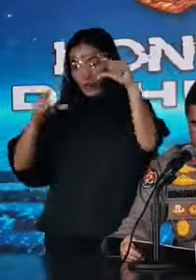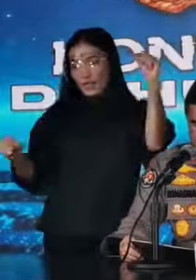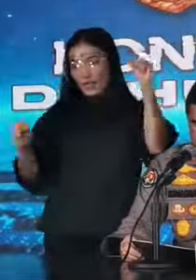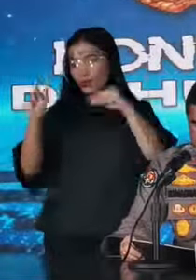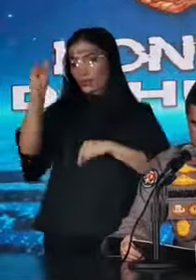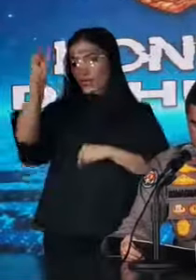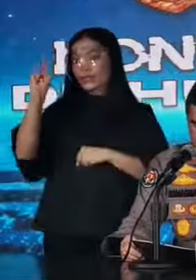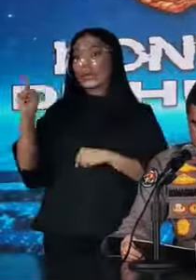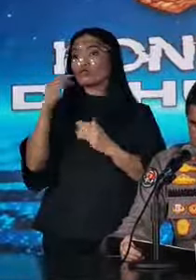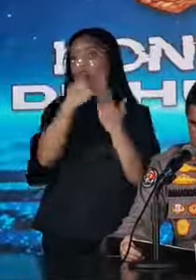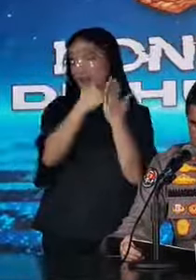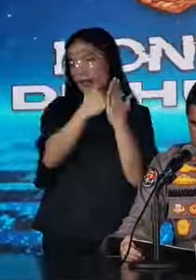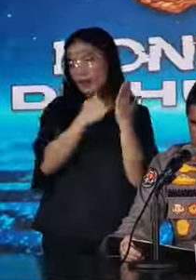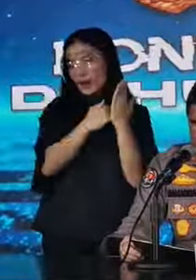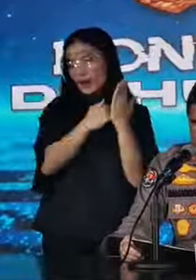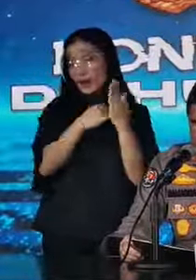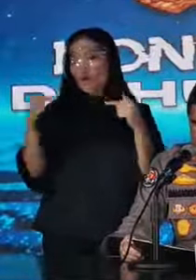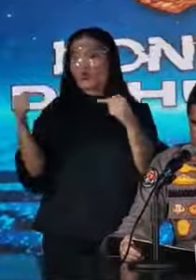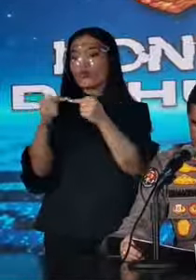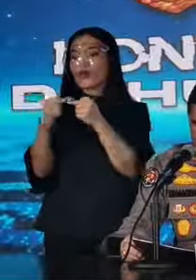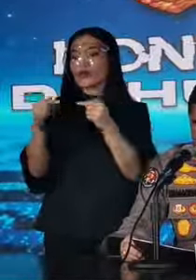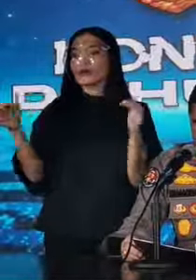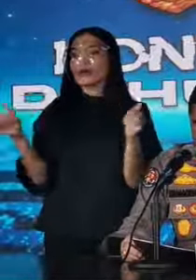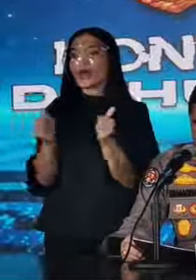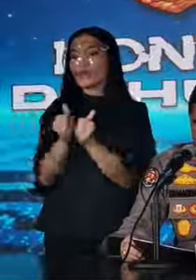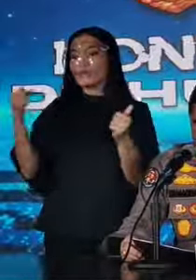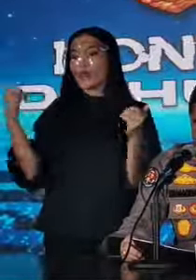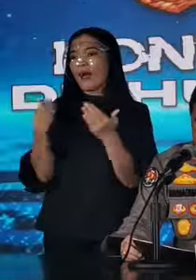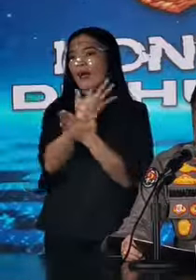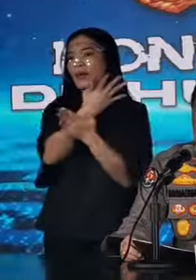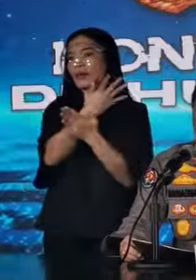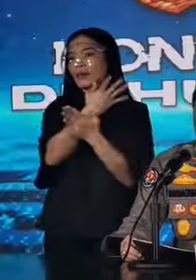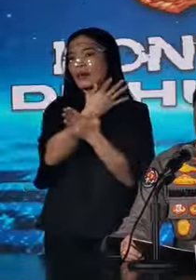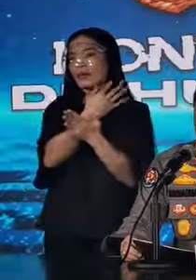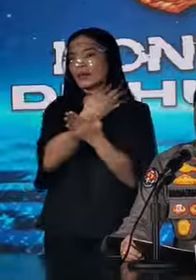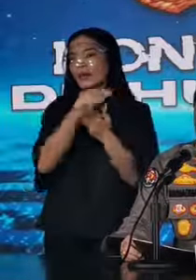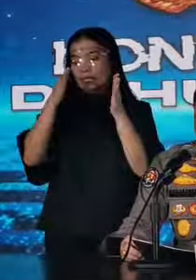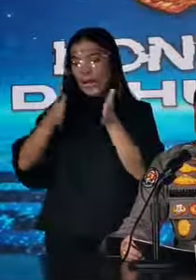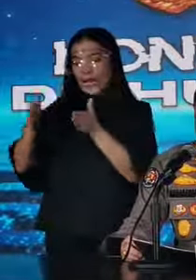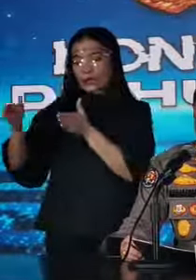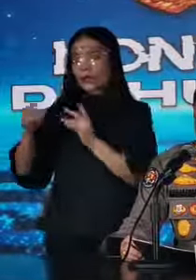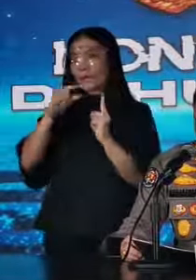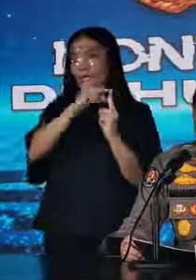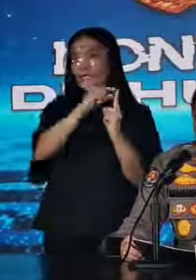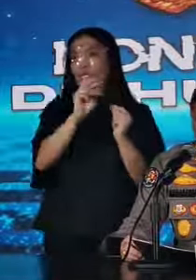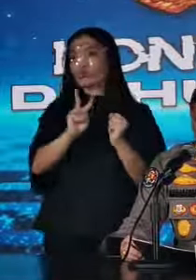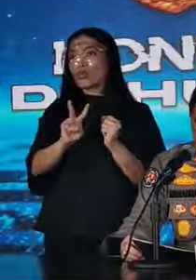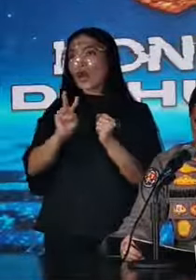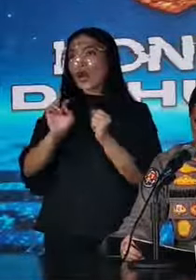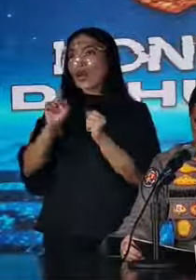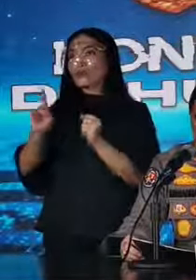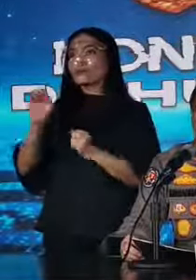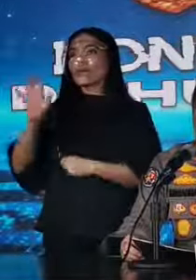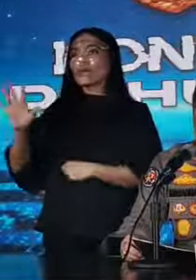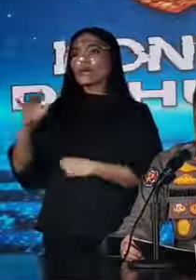1 kegiatan. Ini terkait dengan pelanggaran yang diatur oleh pasal 215